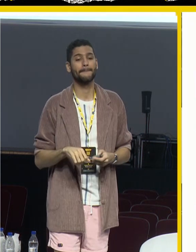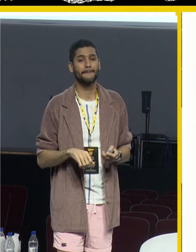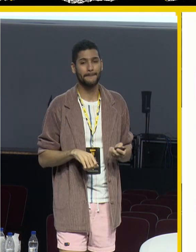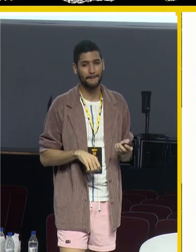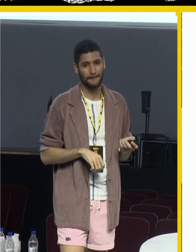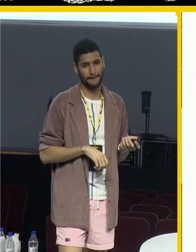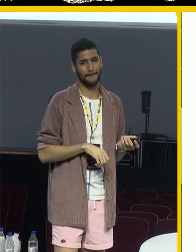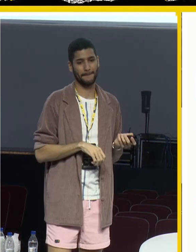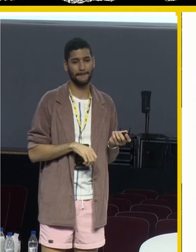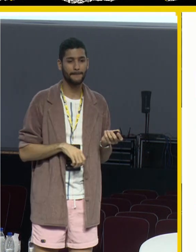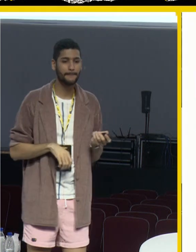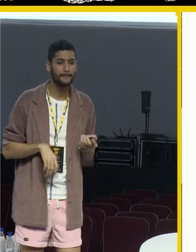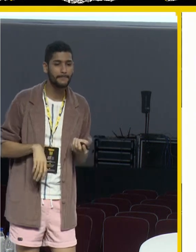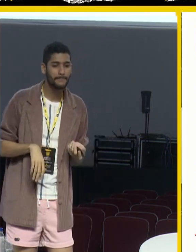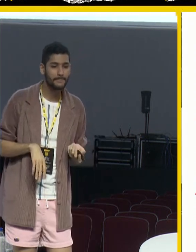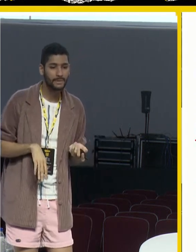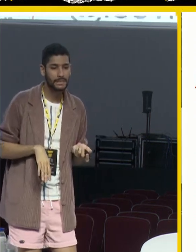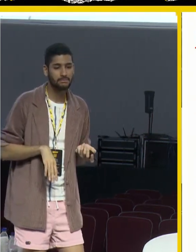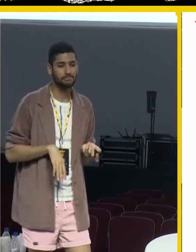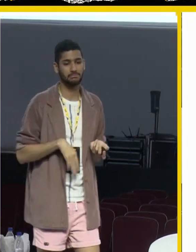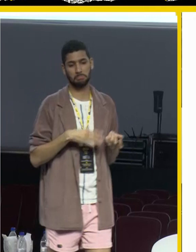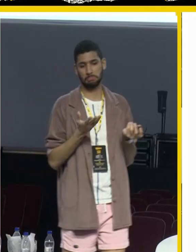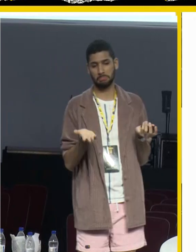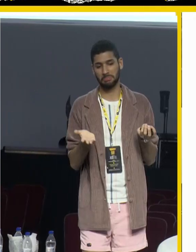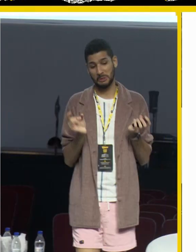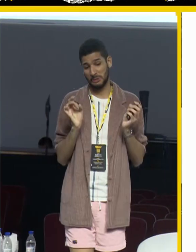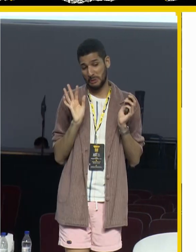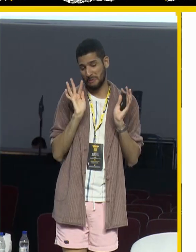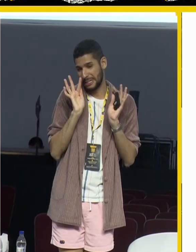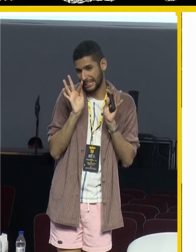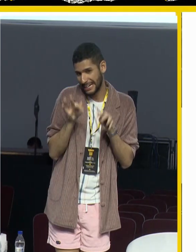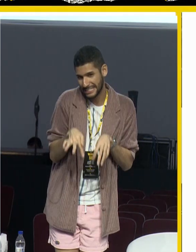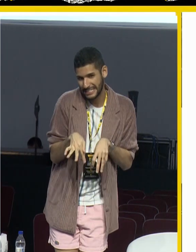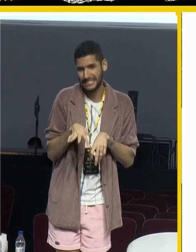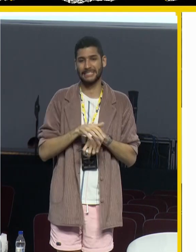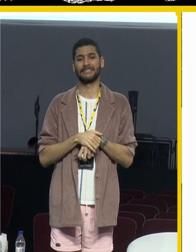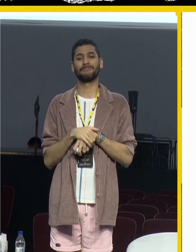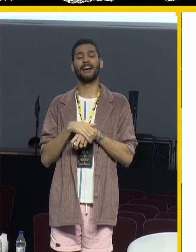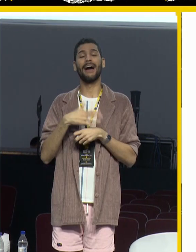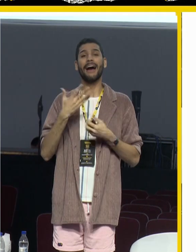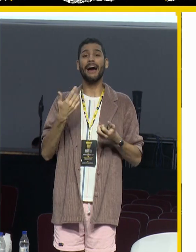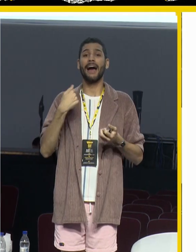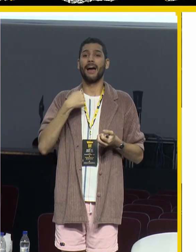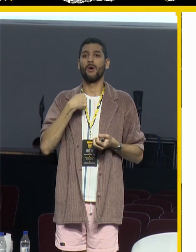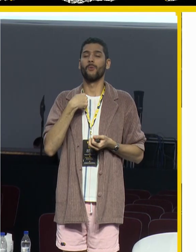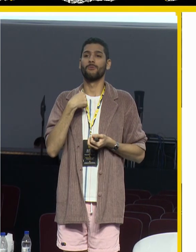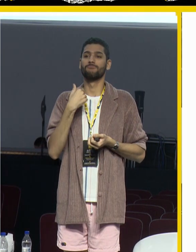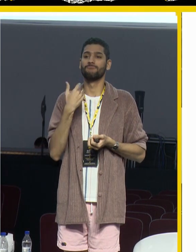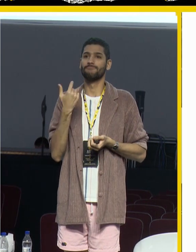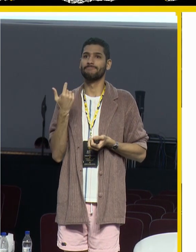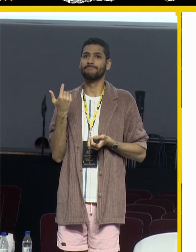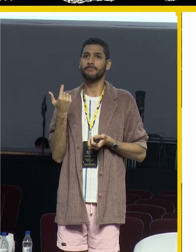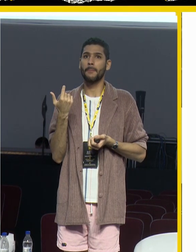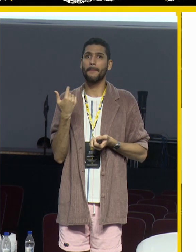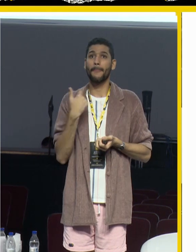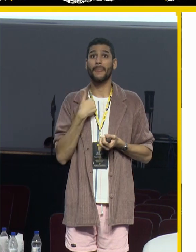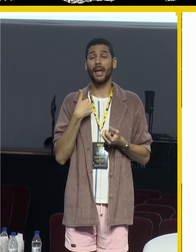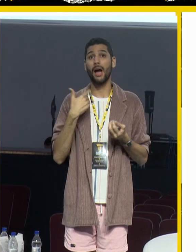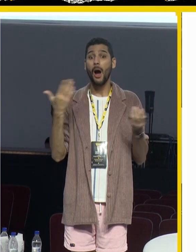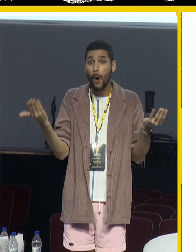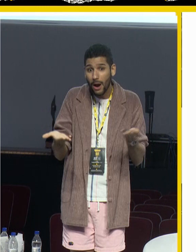mas eu vou continuar lutando eu sei que vou melhorar então esse eu foi minha a minha